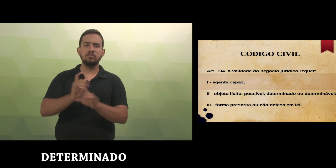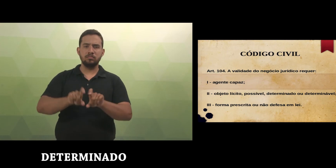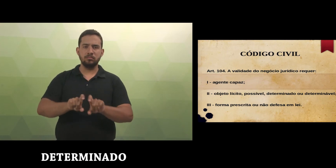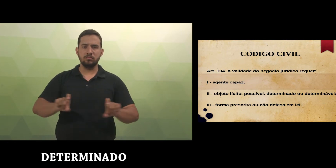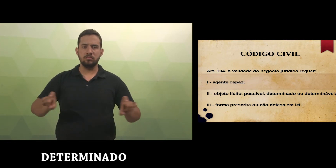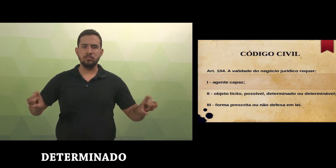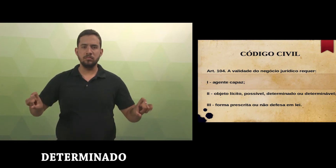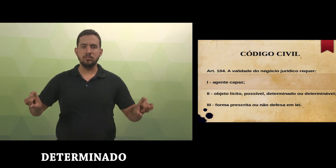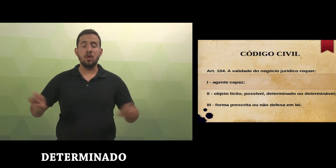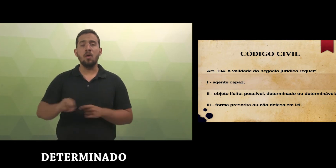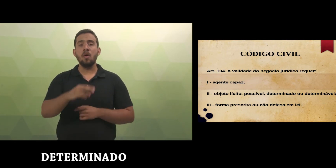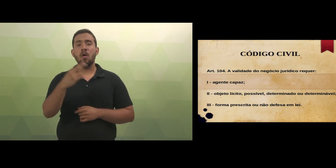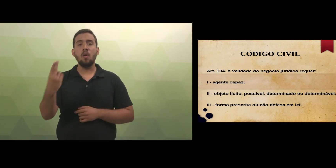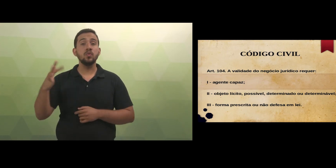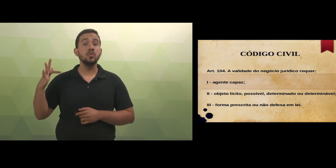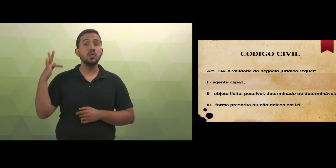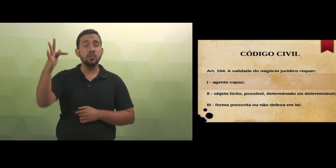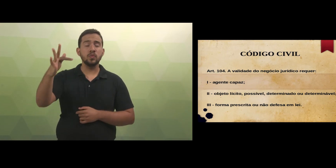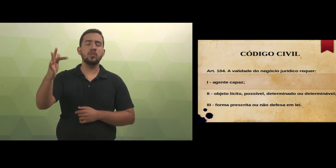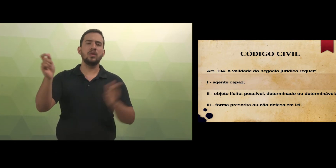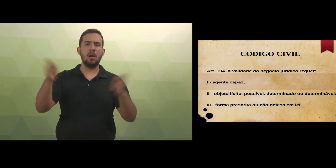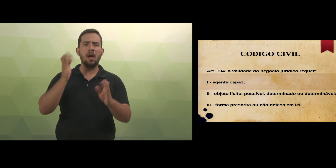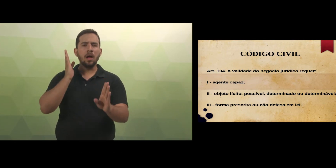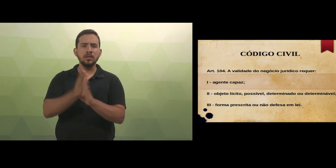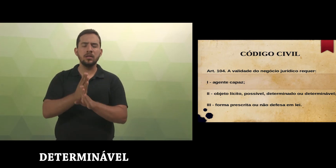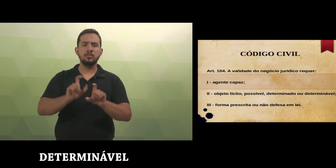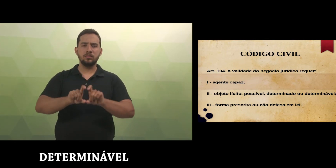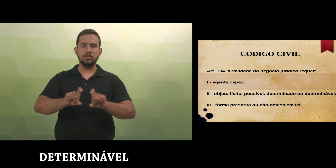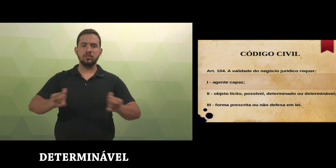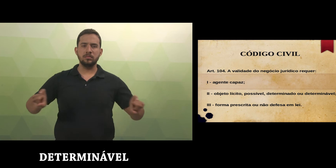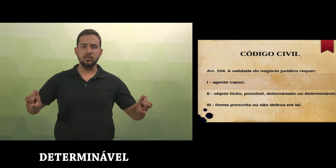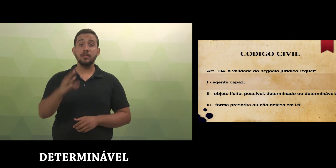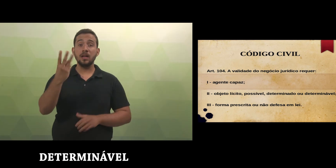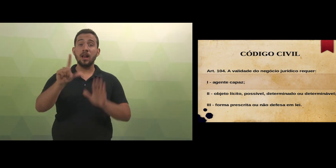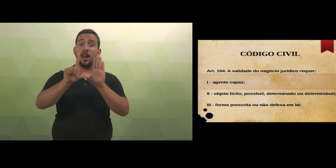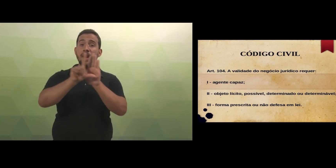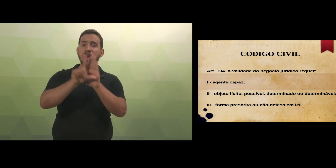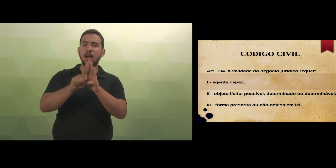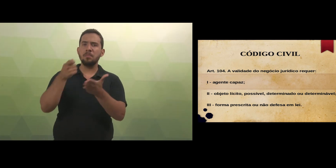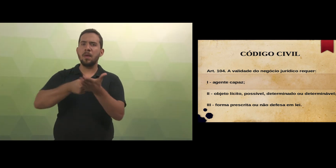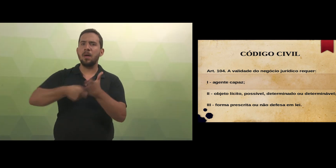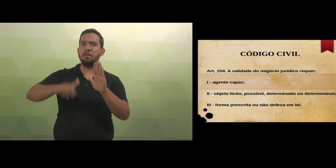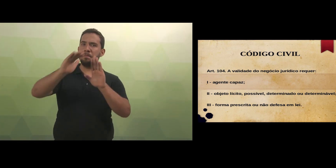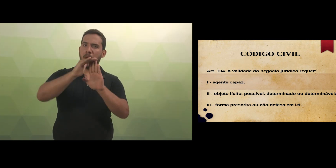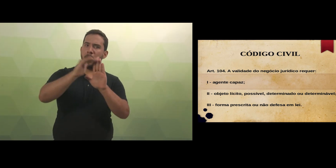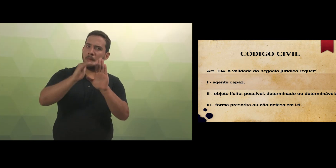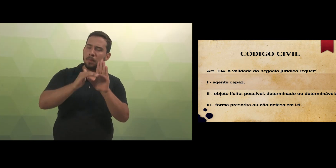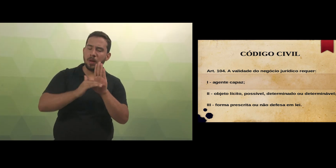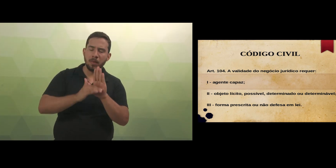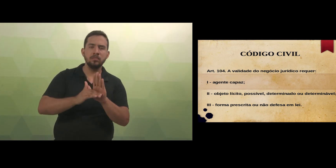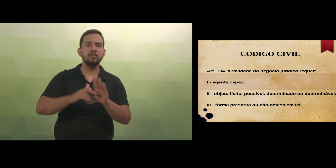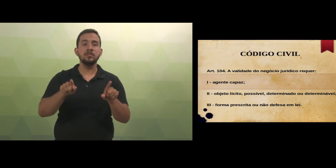3, forma prescrita ou não defesa em lei. Defesa aqui significa proibida, então o negócio jurídico, para ter validade, não deve